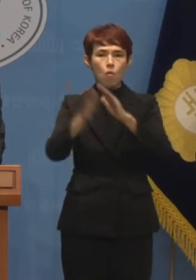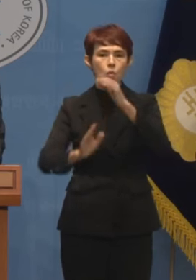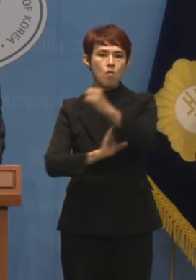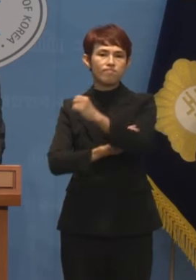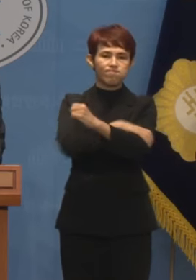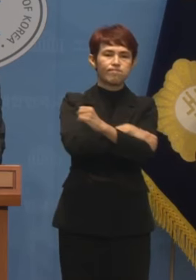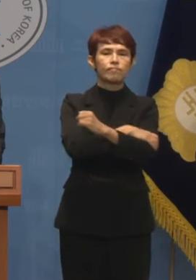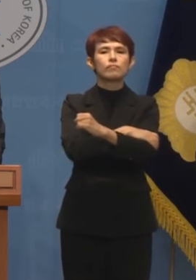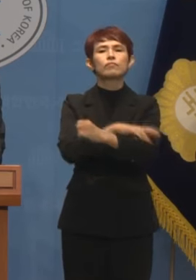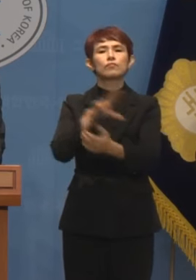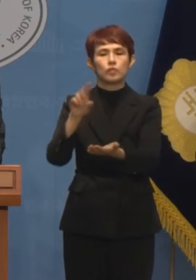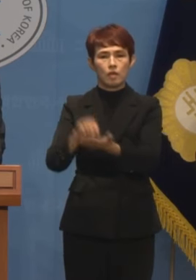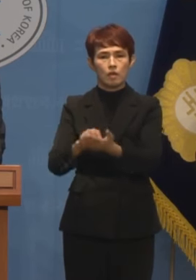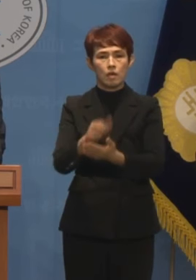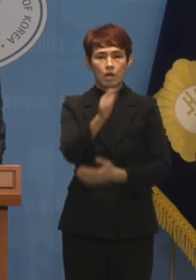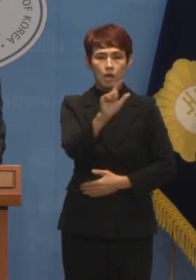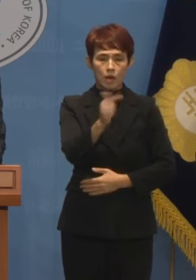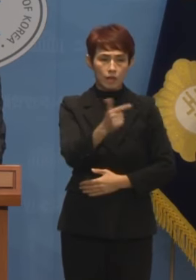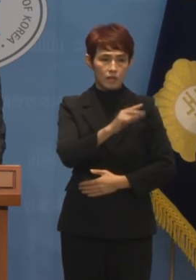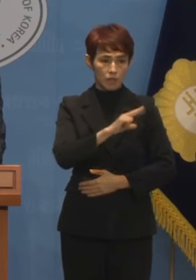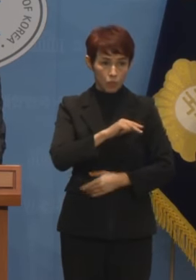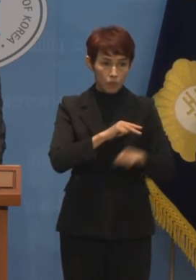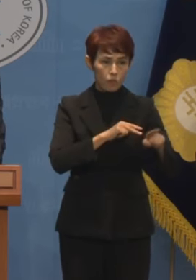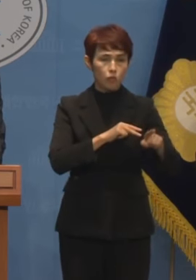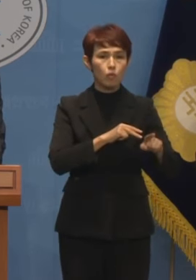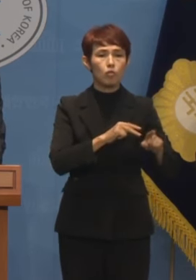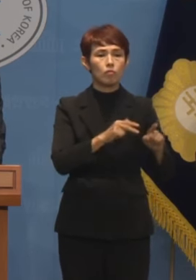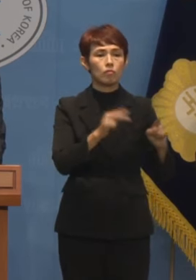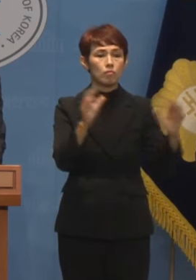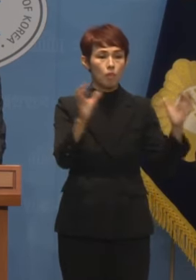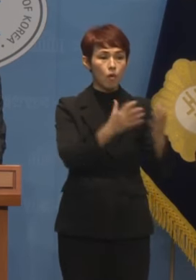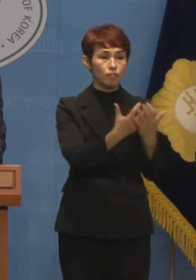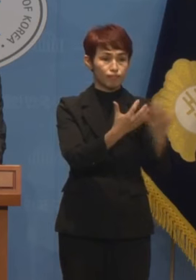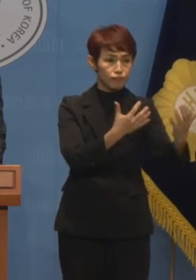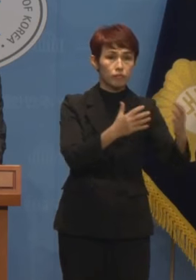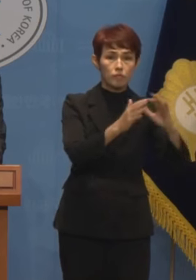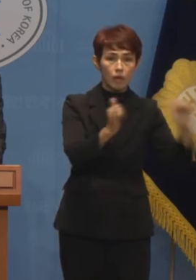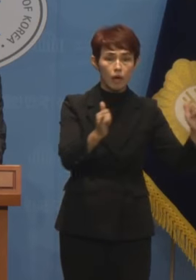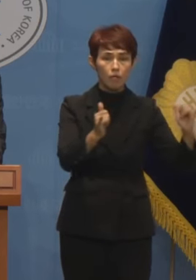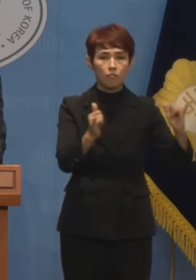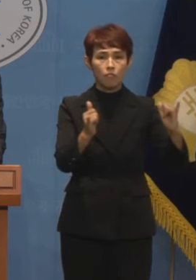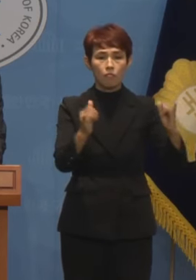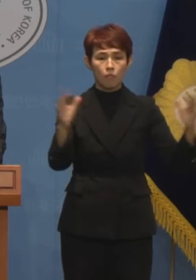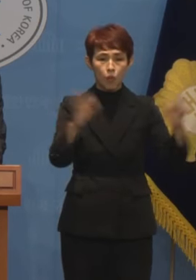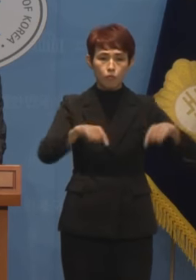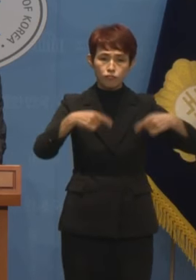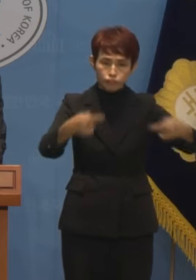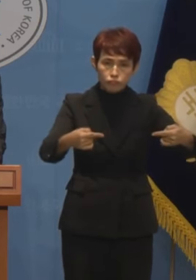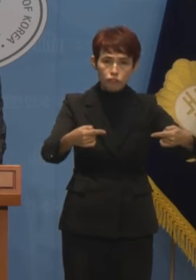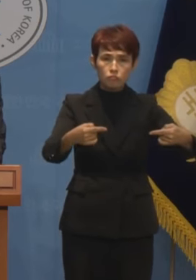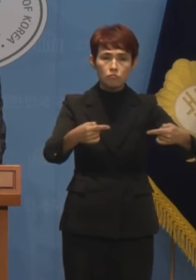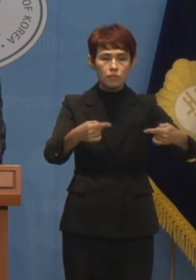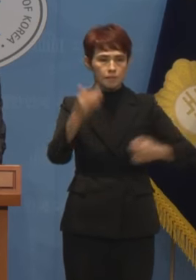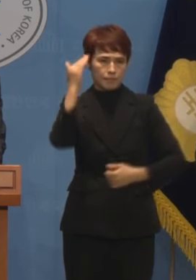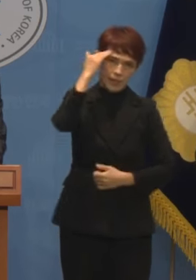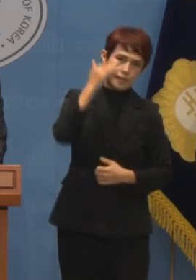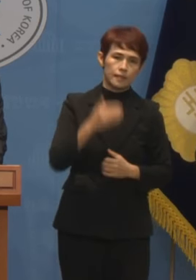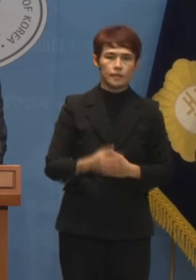남용해서 한창민 의원 등 집회 참가자들의 정당한 집회 참여 권리 행사를